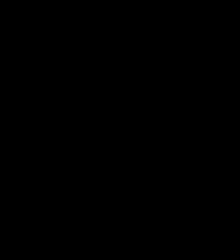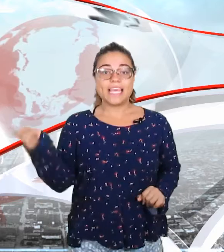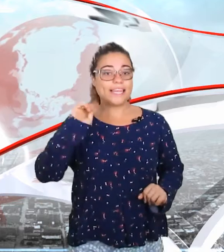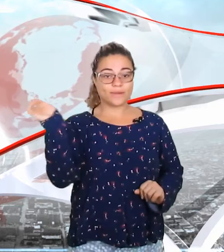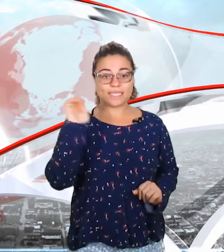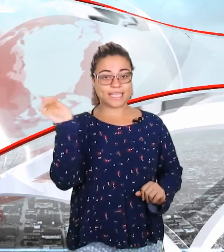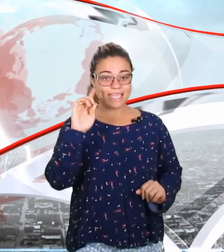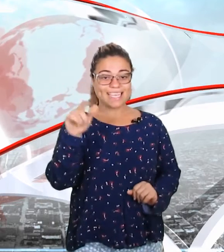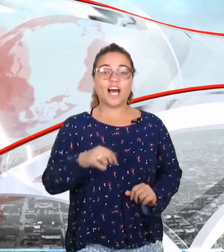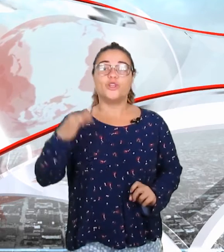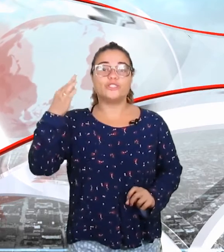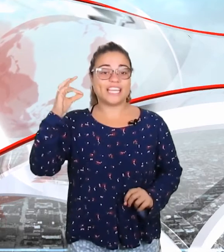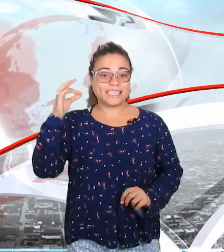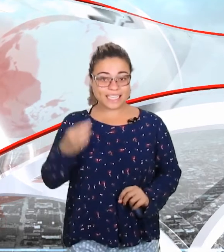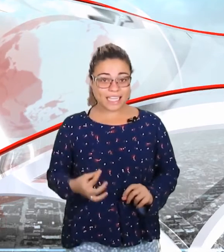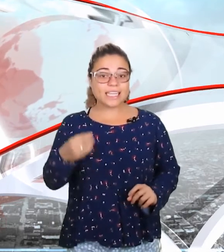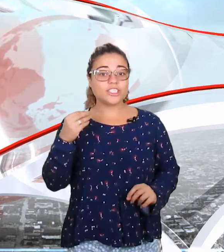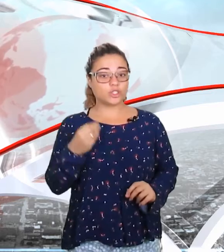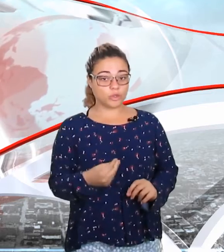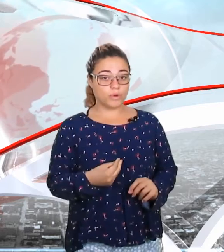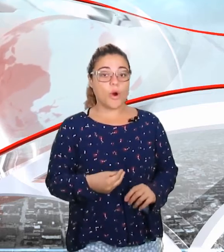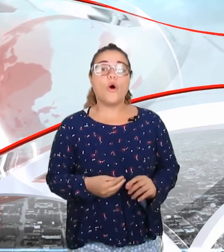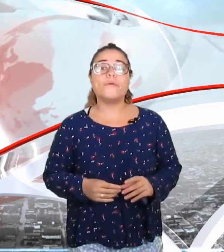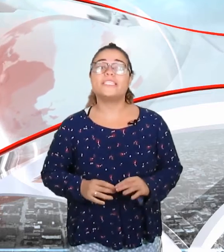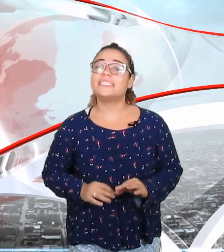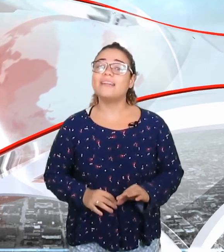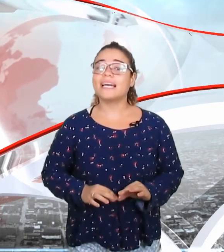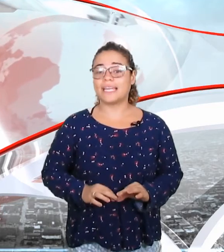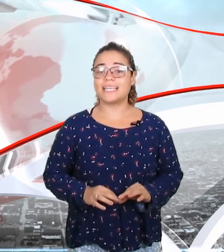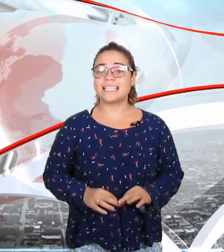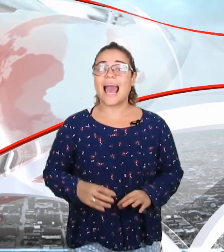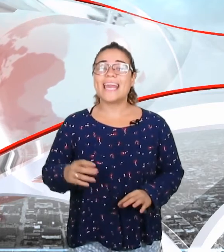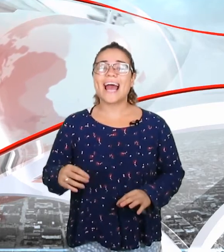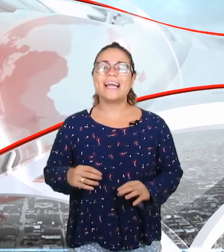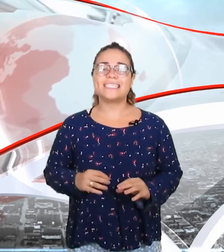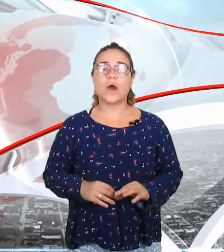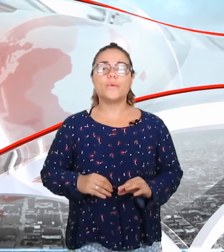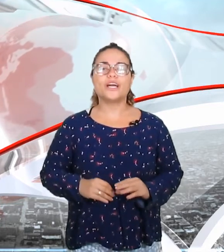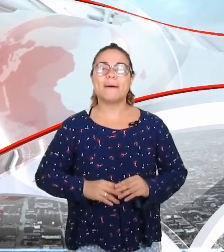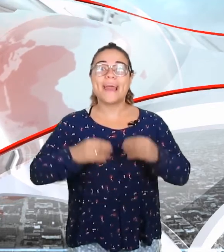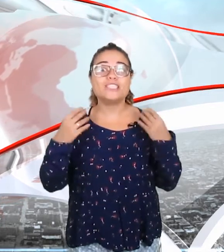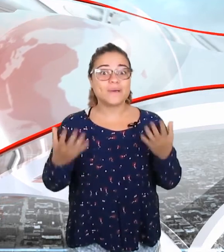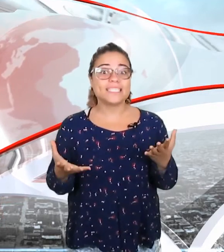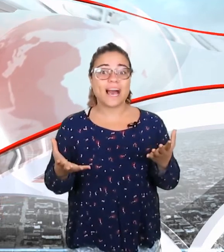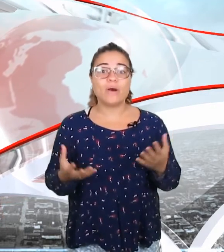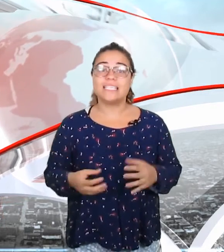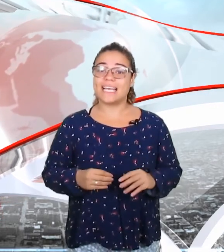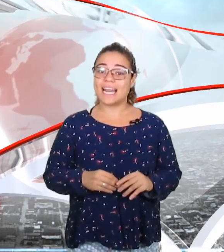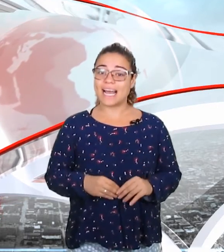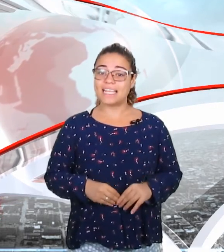E não se esqueça, no dia 30 de outubro, o Ministério da Criança irá realizar um programa especial. Será na Casa